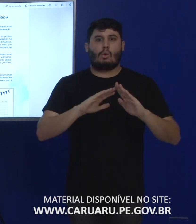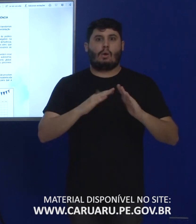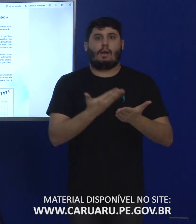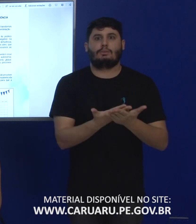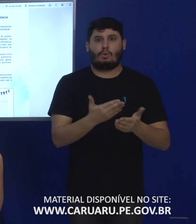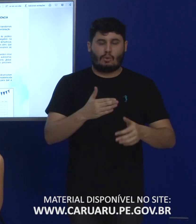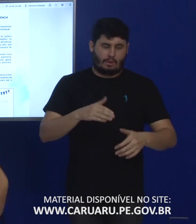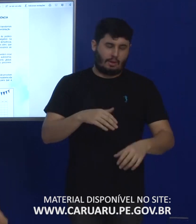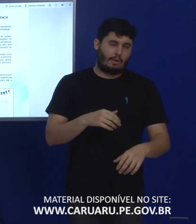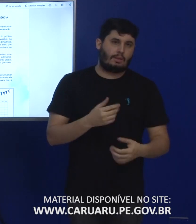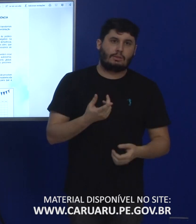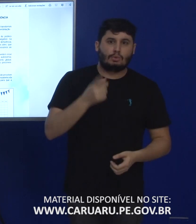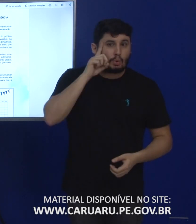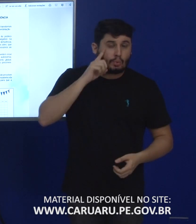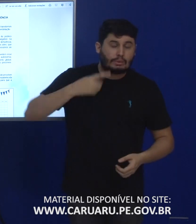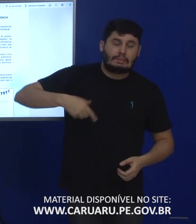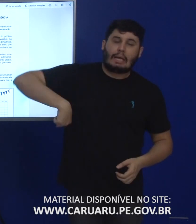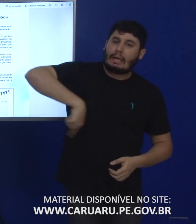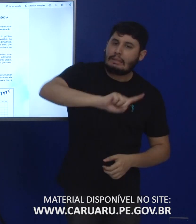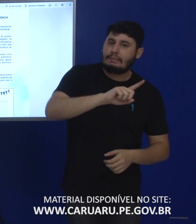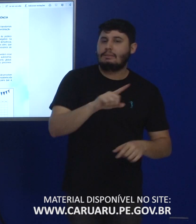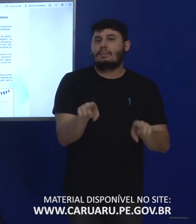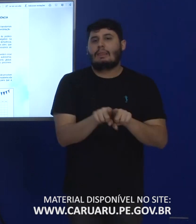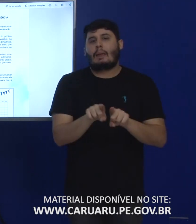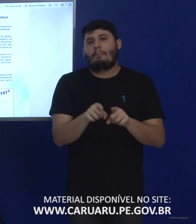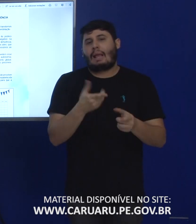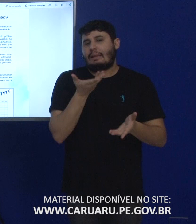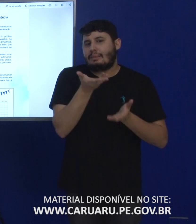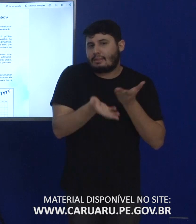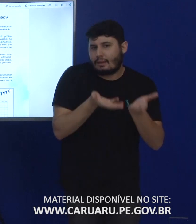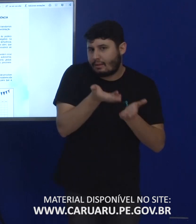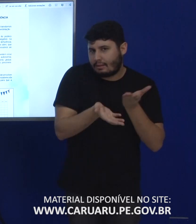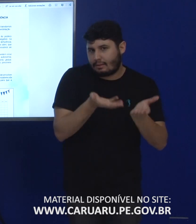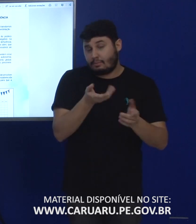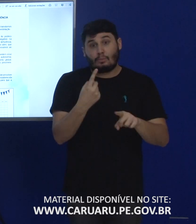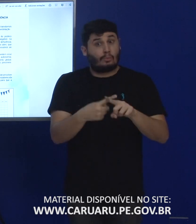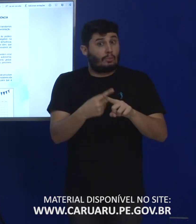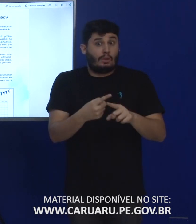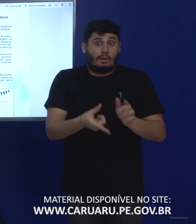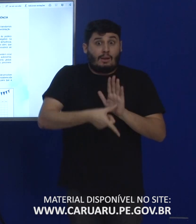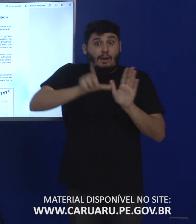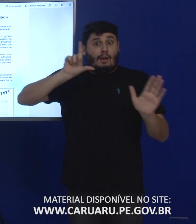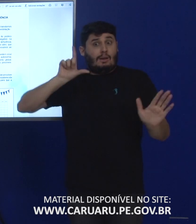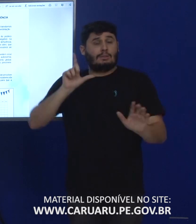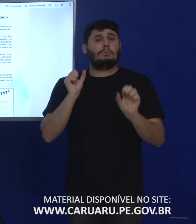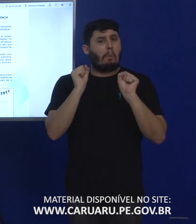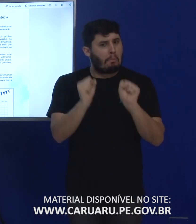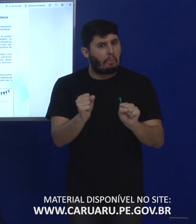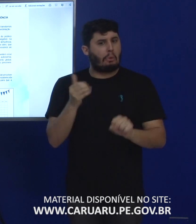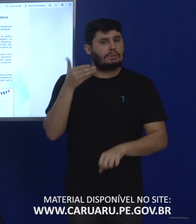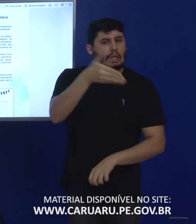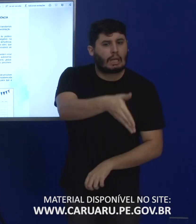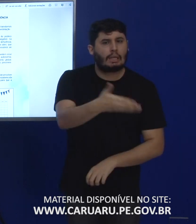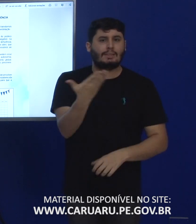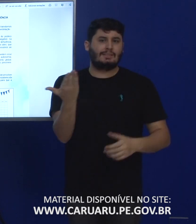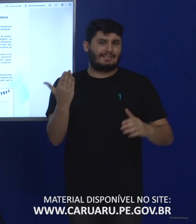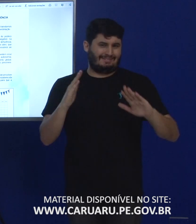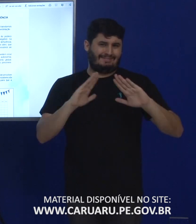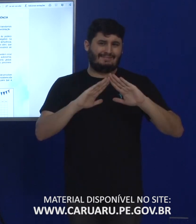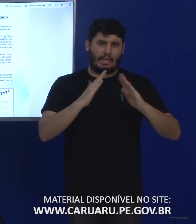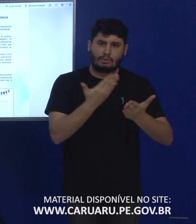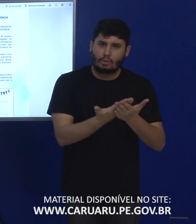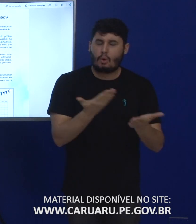terapias. Crianças que saíam de suas casas todos os dias e que tinham uma rotina social favorável ao seu